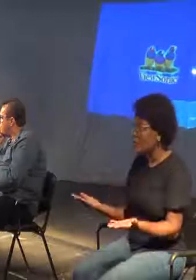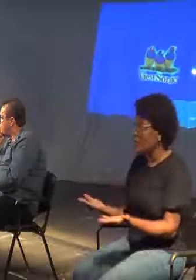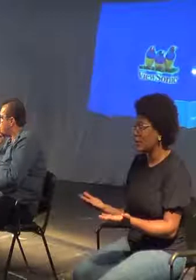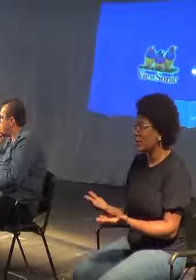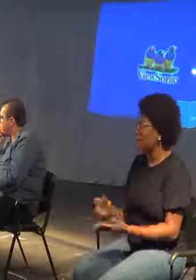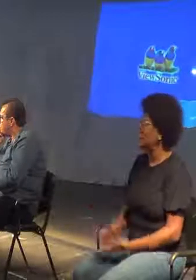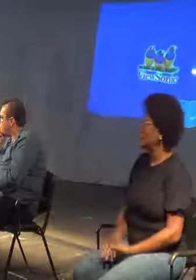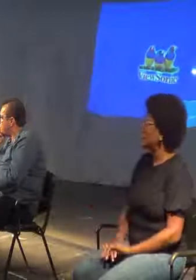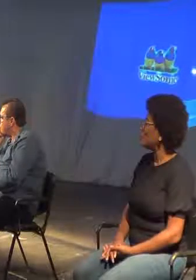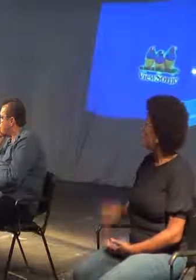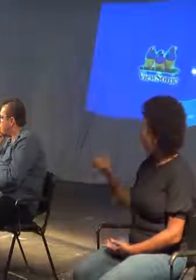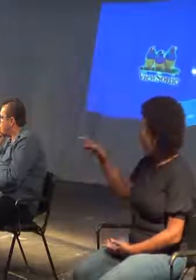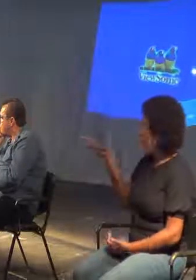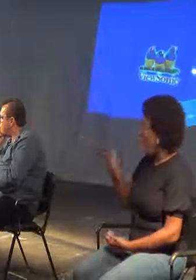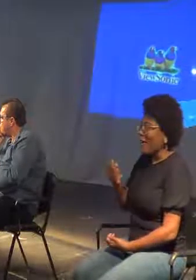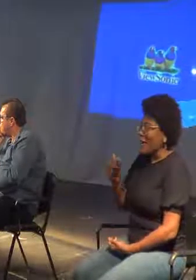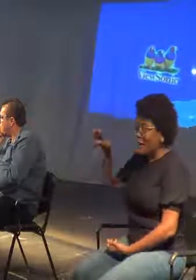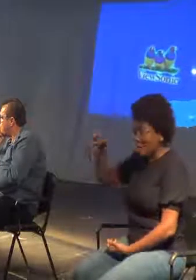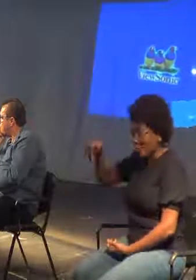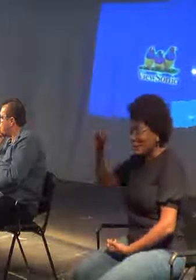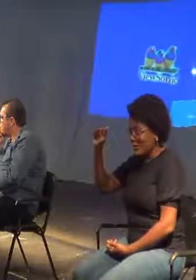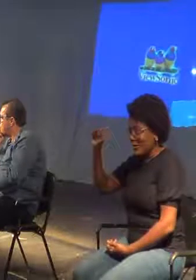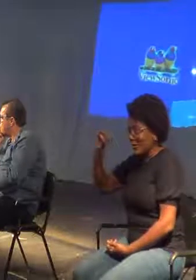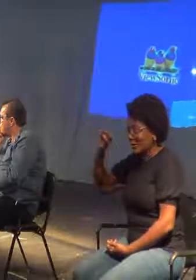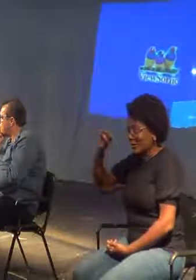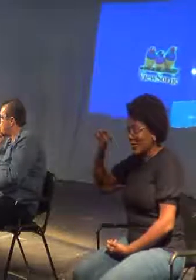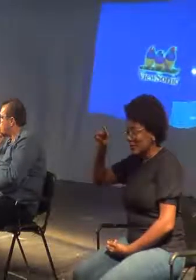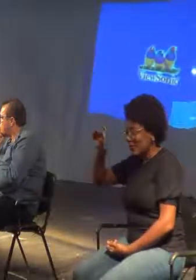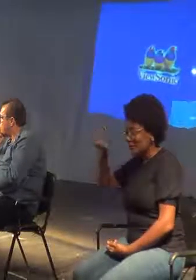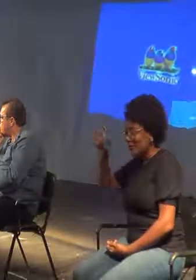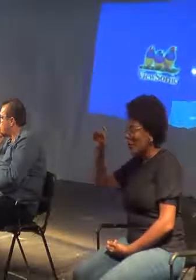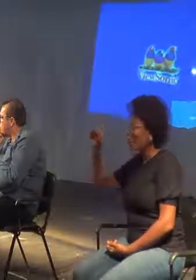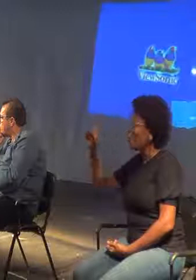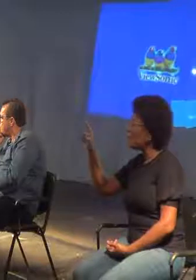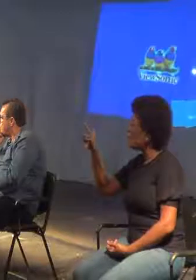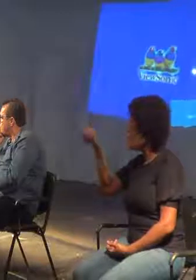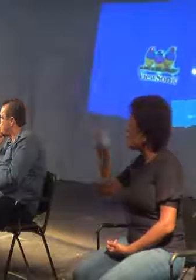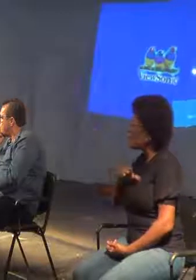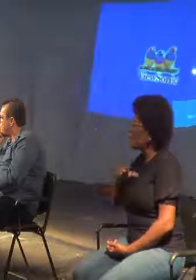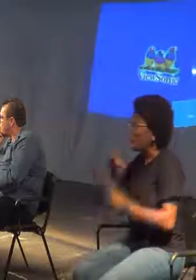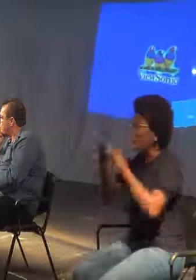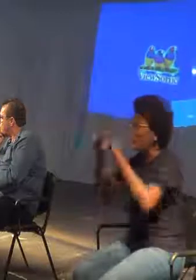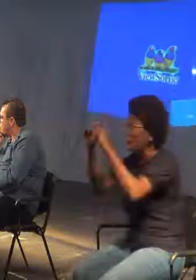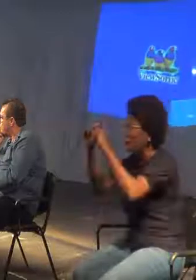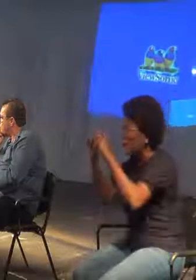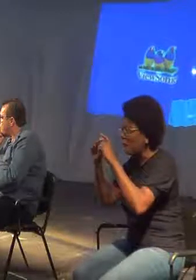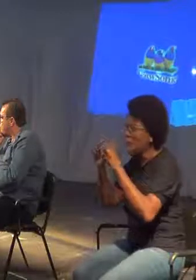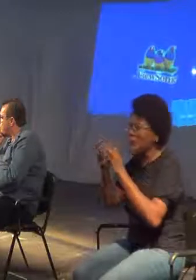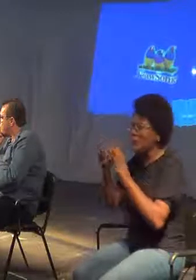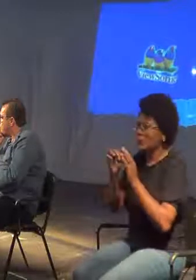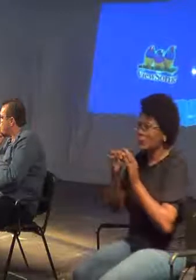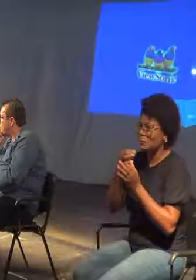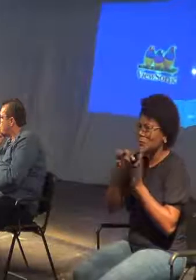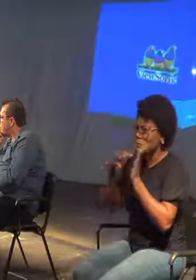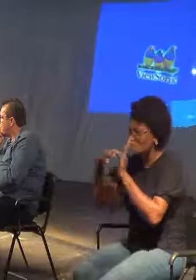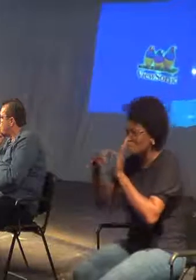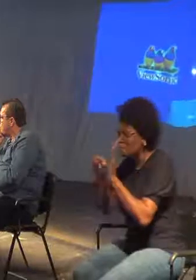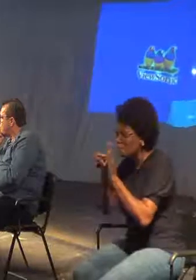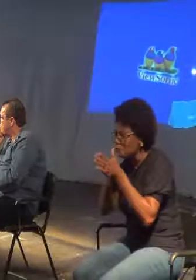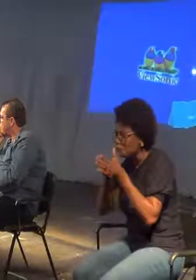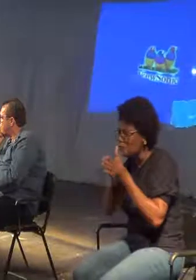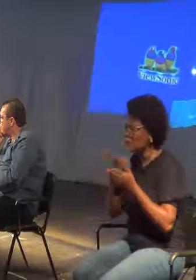dele, né? Que ele tem, assim, olha, dados e informações que são maravilhosas, né? Fora